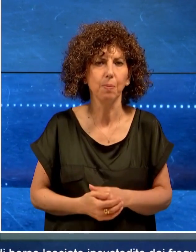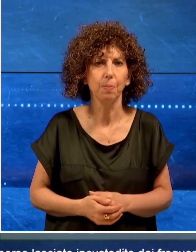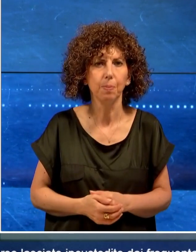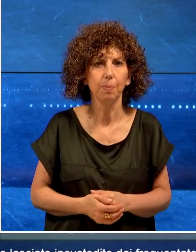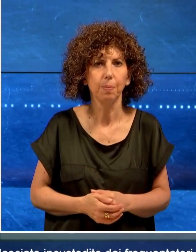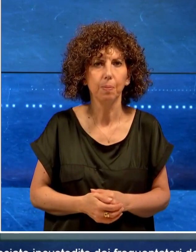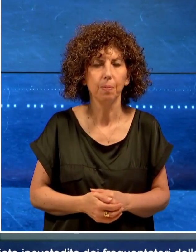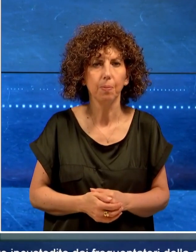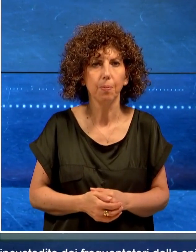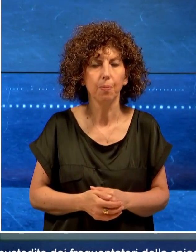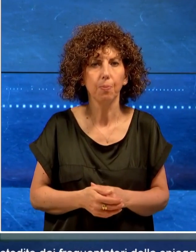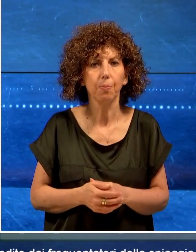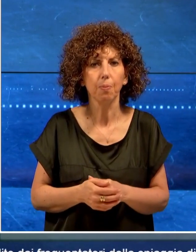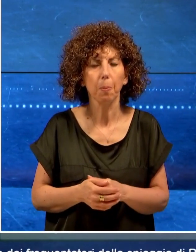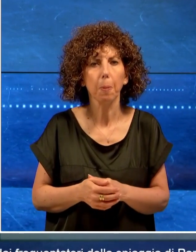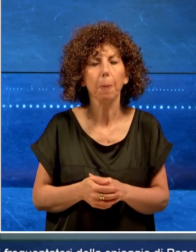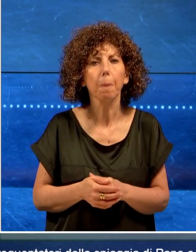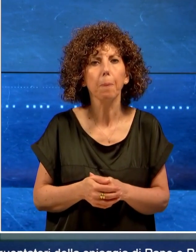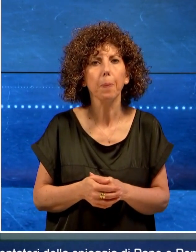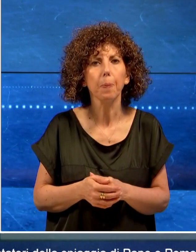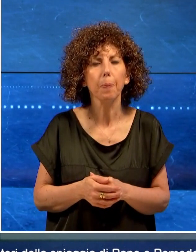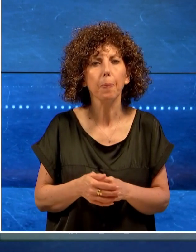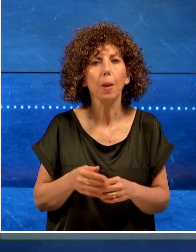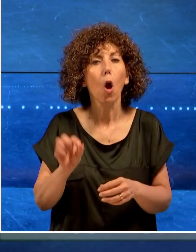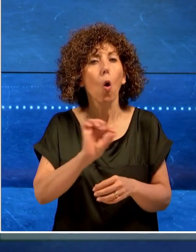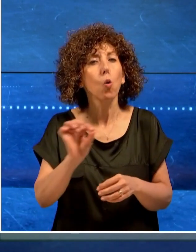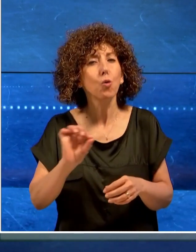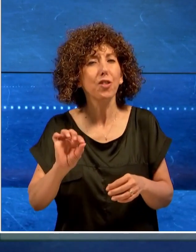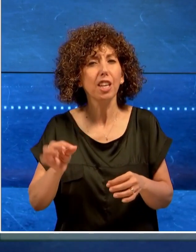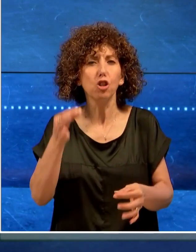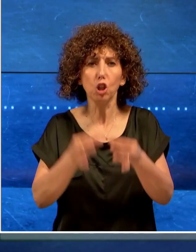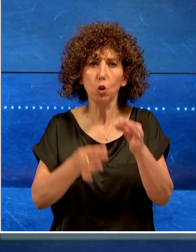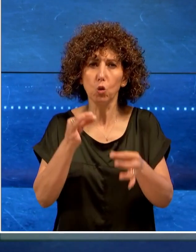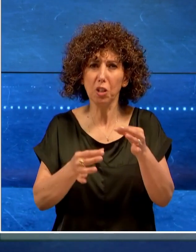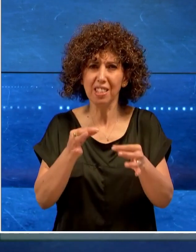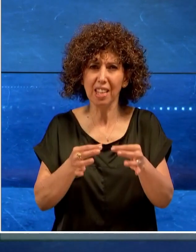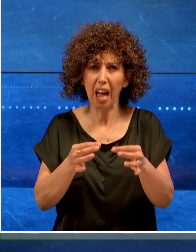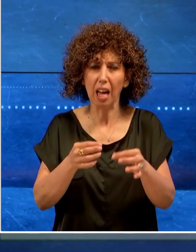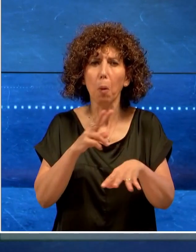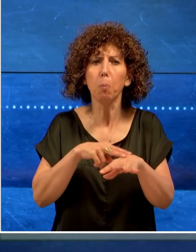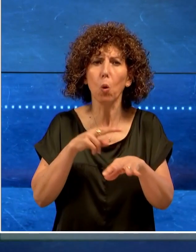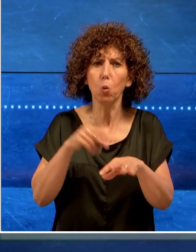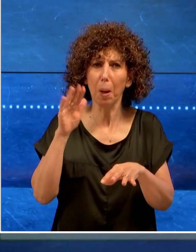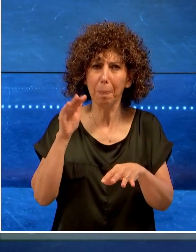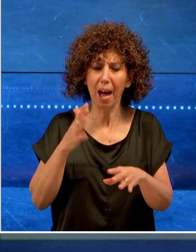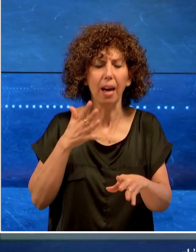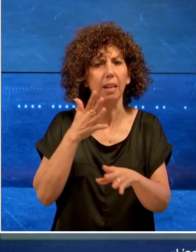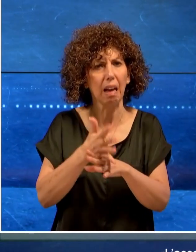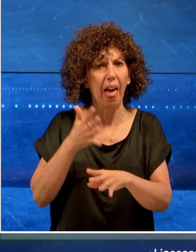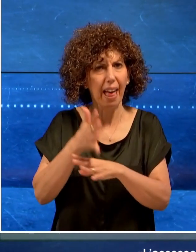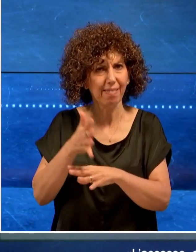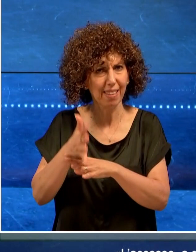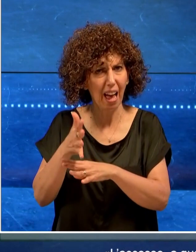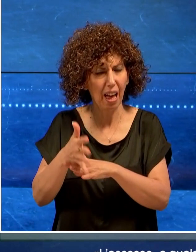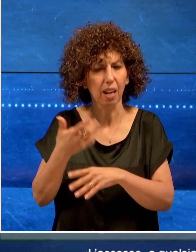Terlizzi l'accesso a qualsiasi titolo agli uffici giudiziari della procura di Bari per rispetto